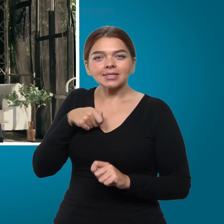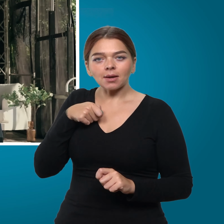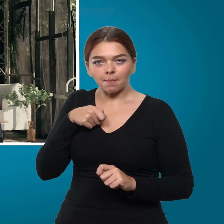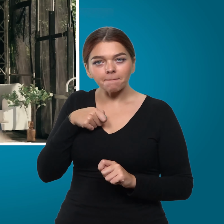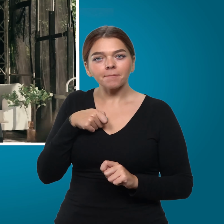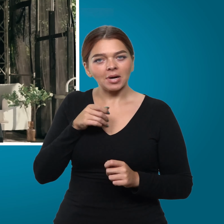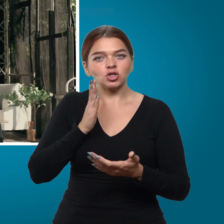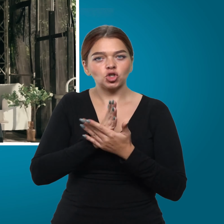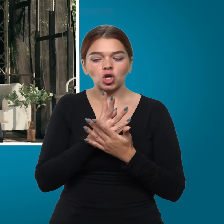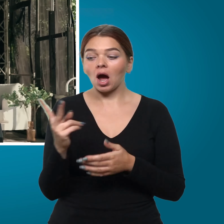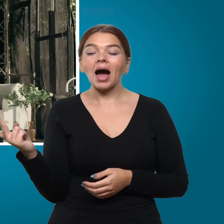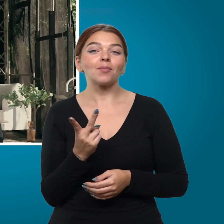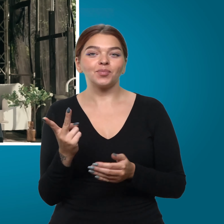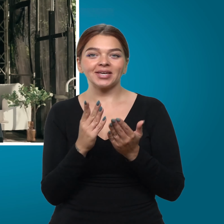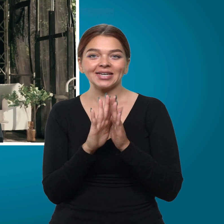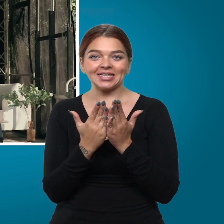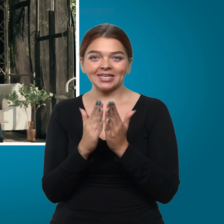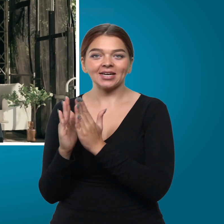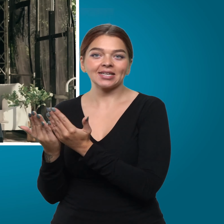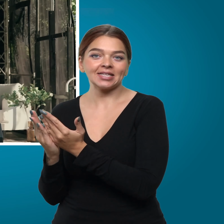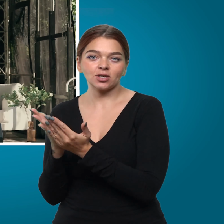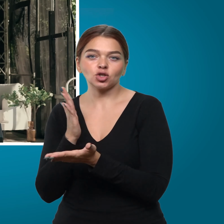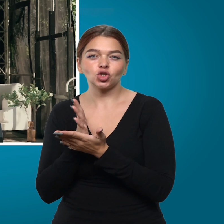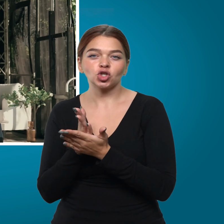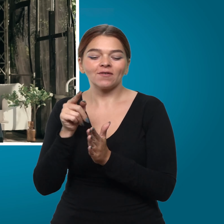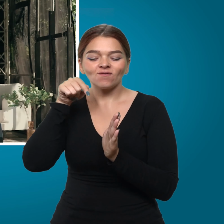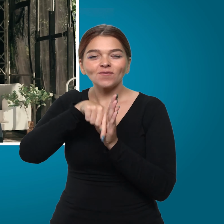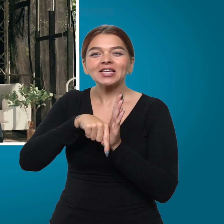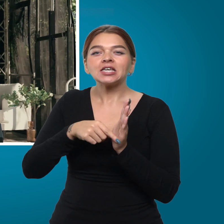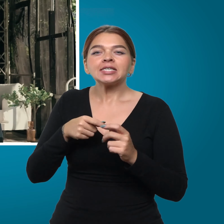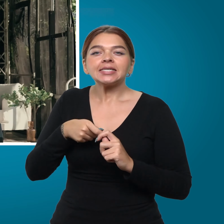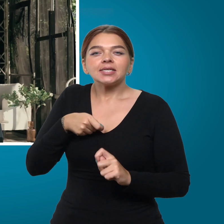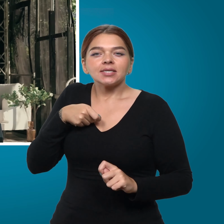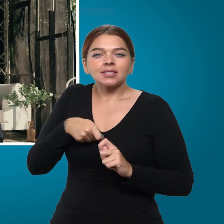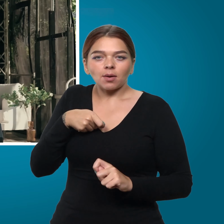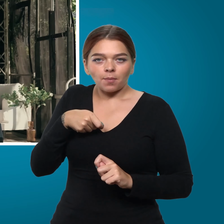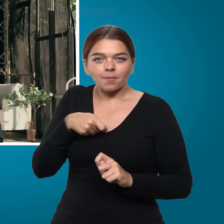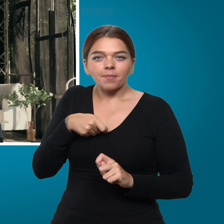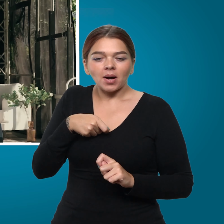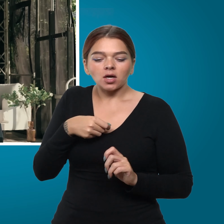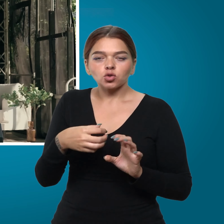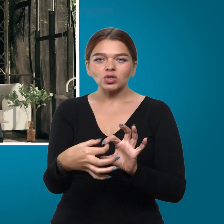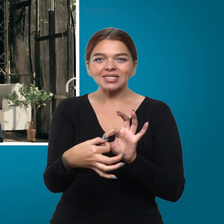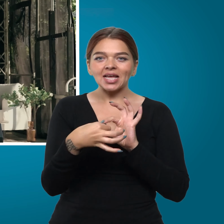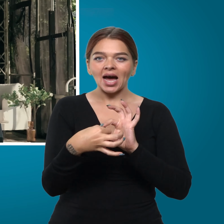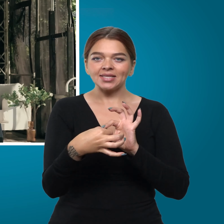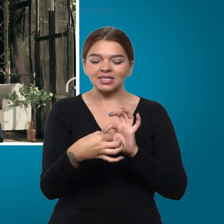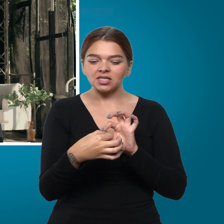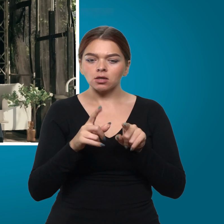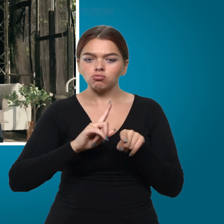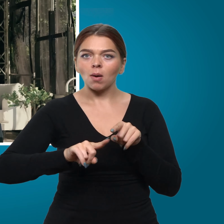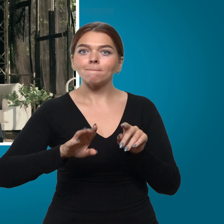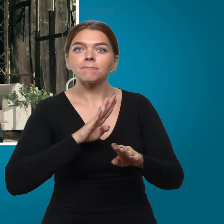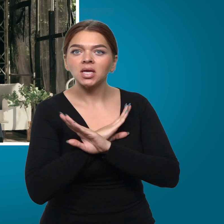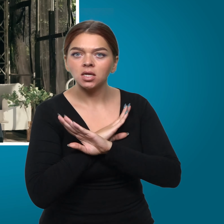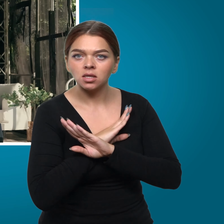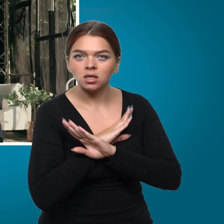kolegai. Kad abiejose, be skirtingom priemonėm, bet abiejose yra sukuriama didžiulė